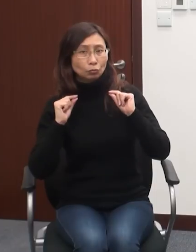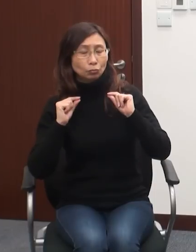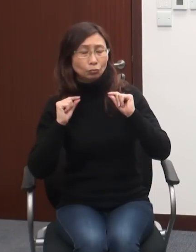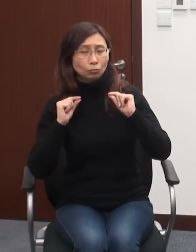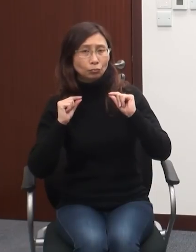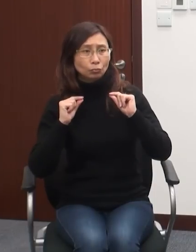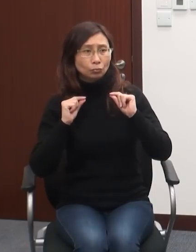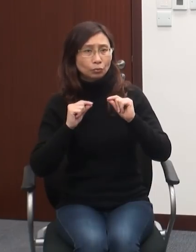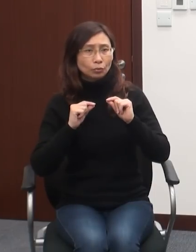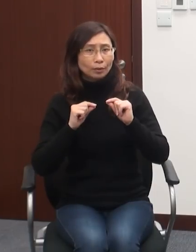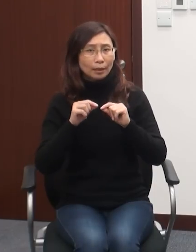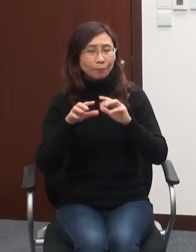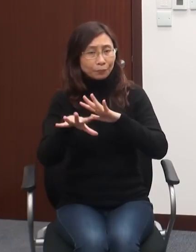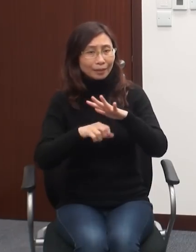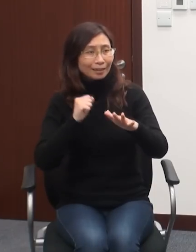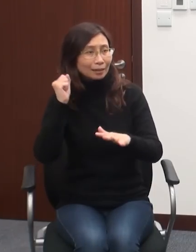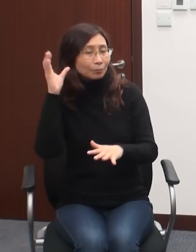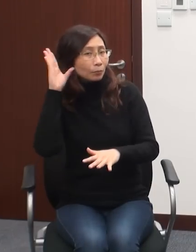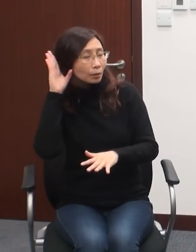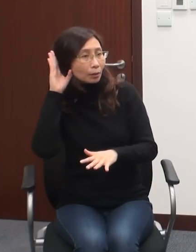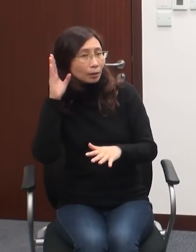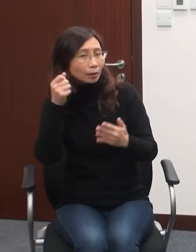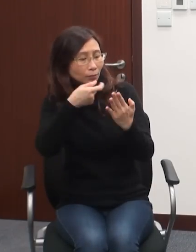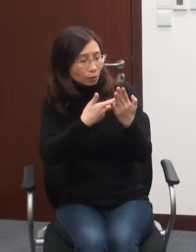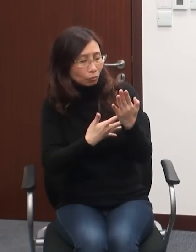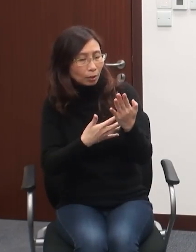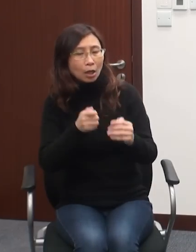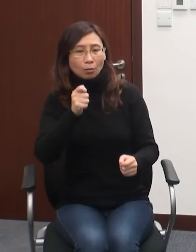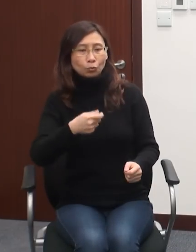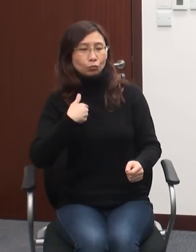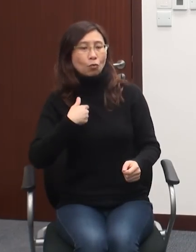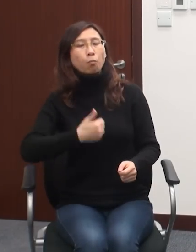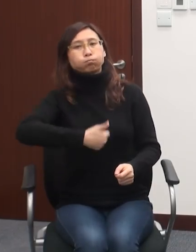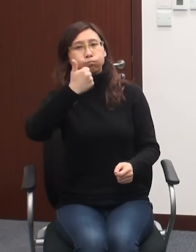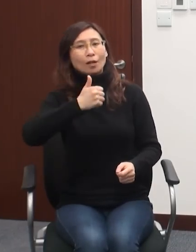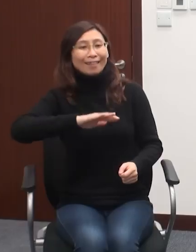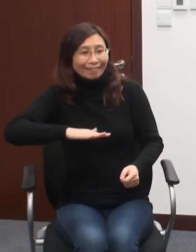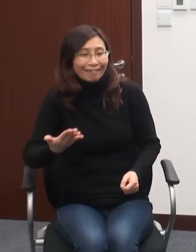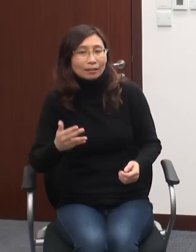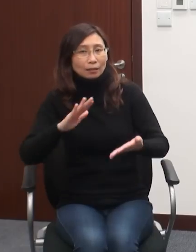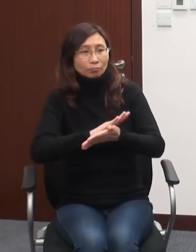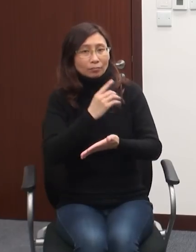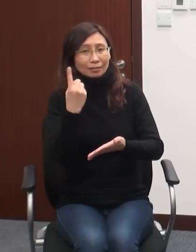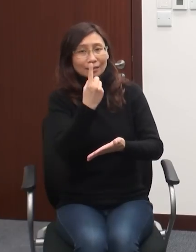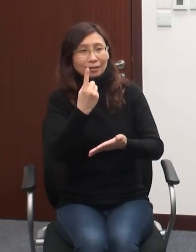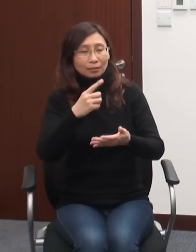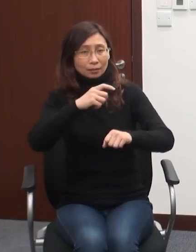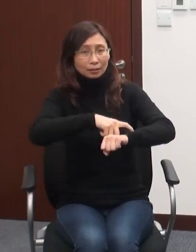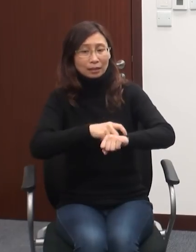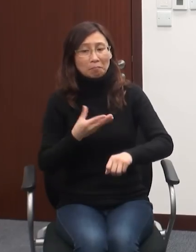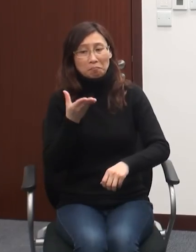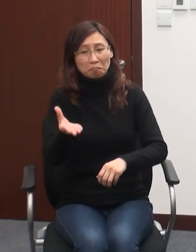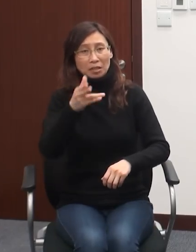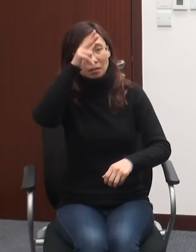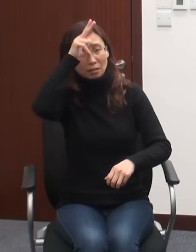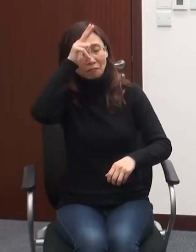即係嗰個叫做竊聽條例嗰度。咁都係咁噶，判咗我贏，但係咧就俾一個年時間俾政府。咁而家佢可能都係贏咗之後，